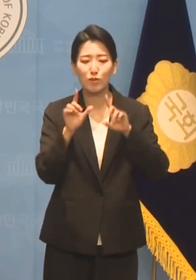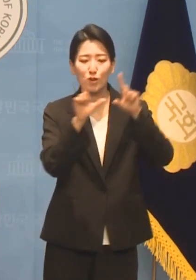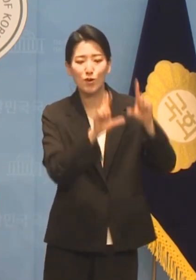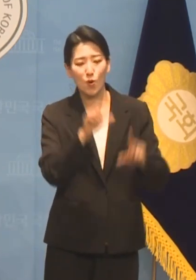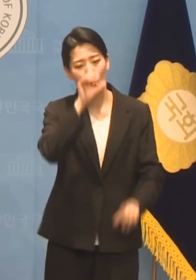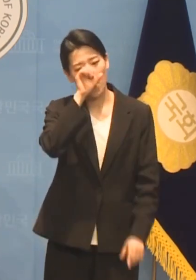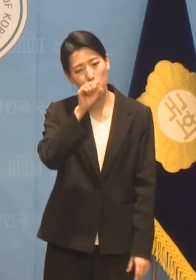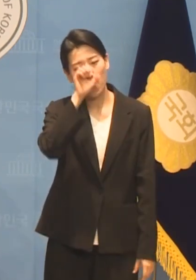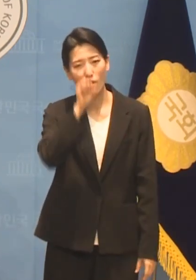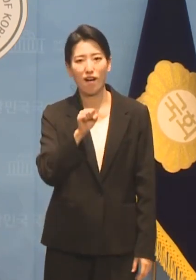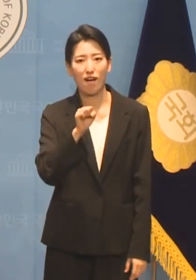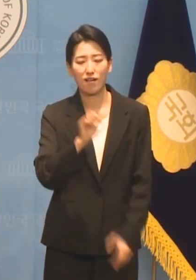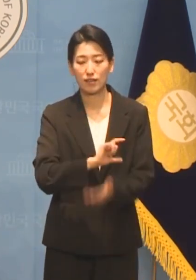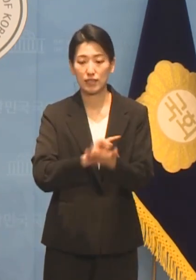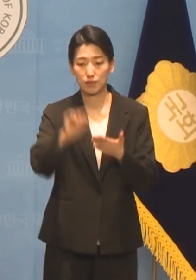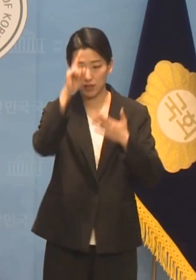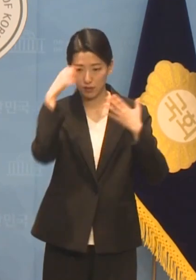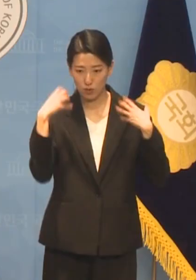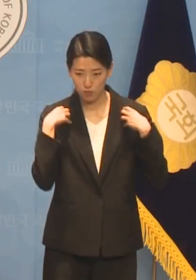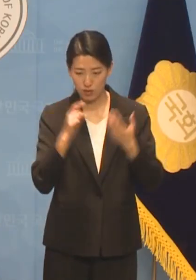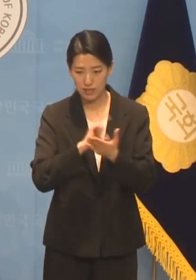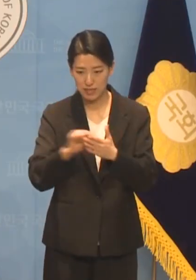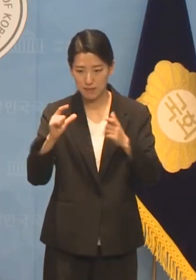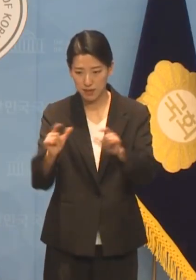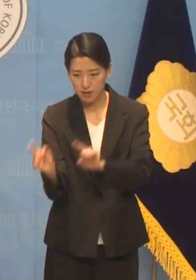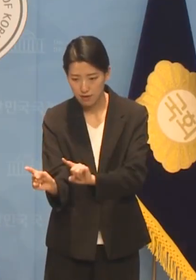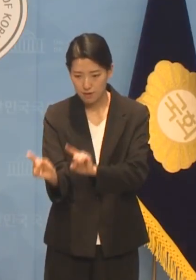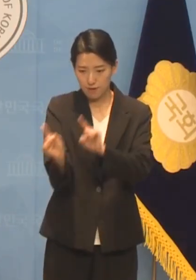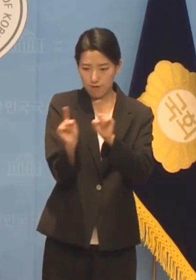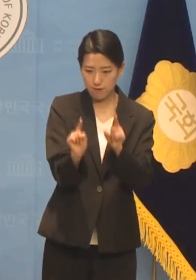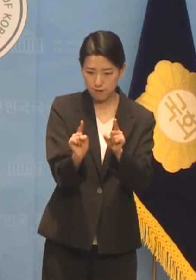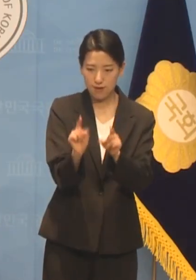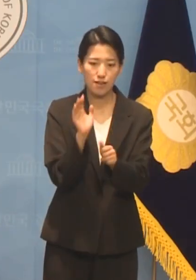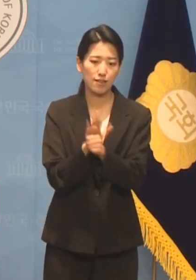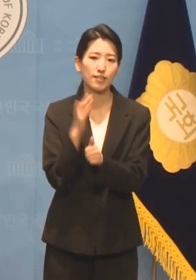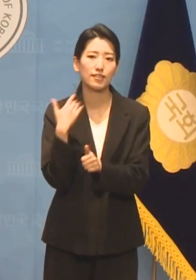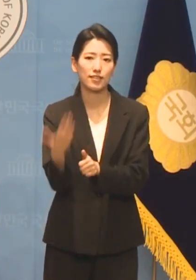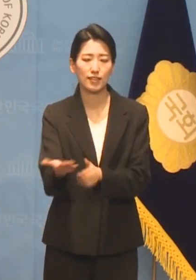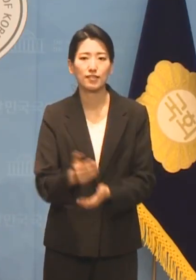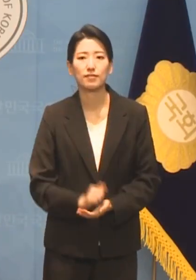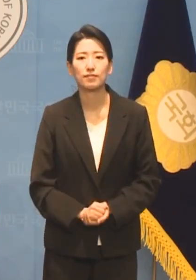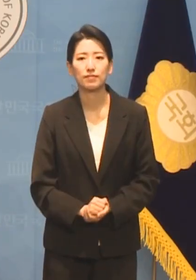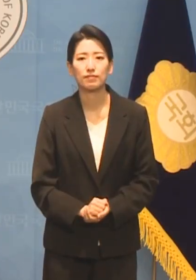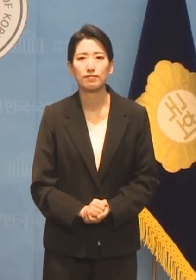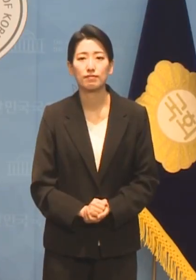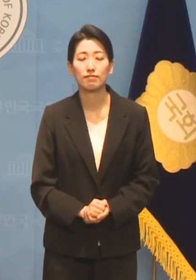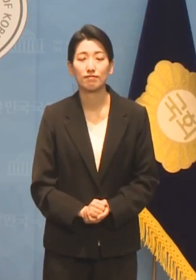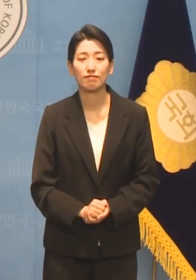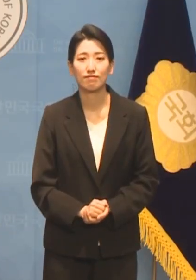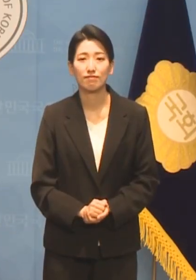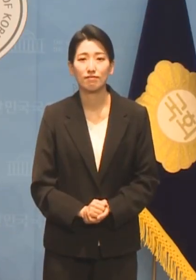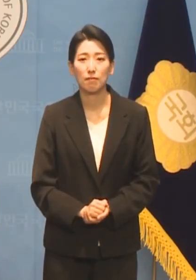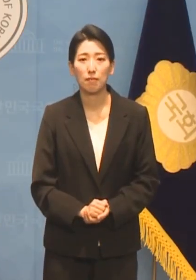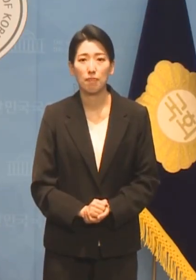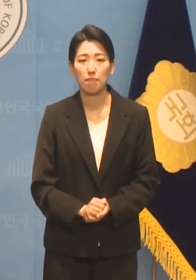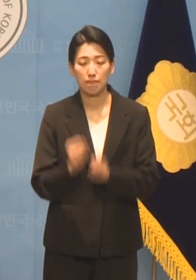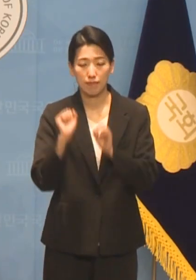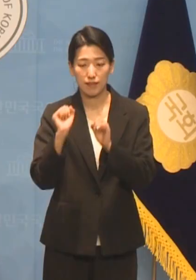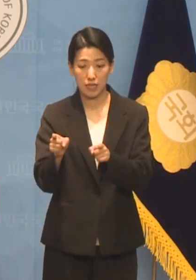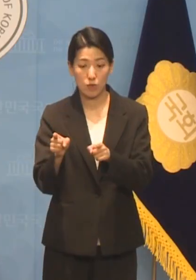만들겠습니다. 지방 부활 프로젝트 강력히 추진하겠습니다. 기회의 발전